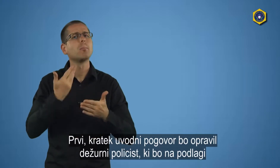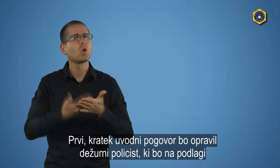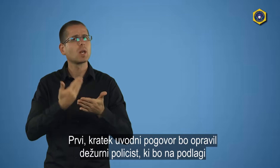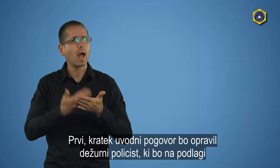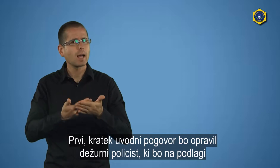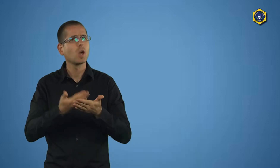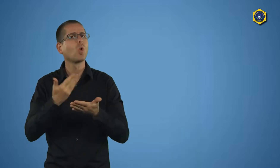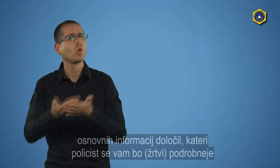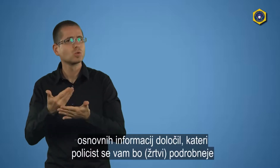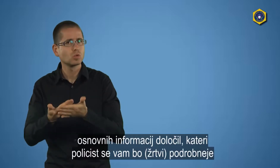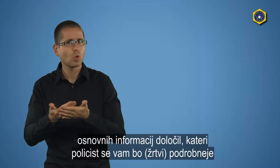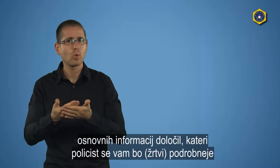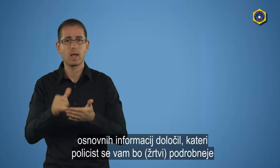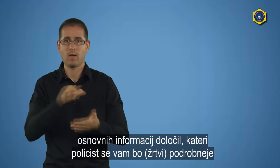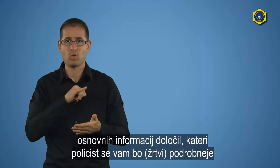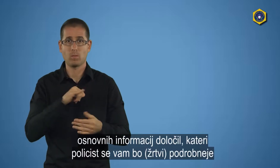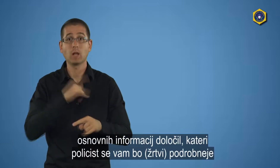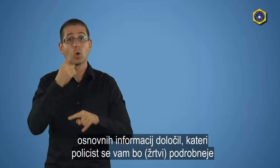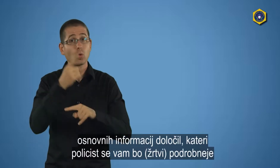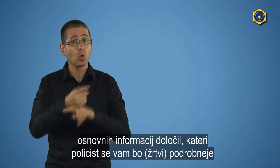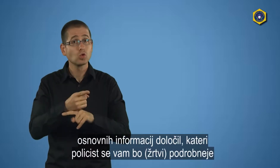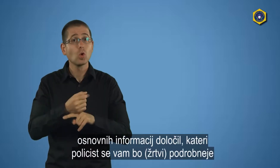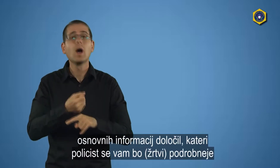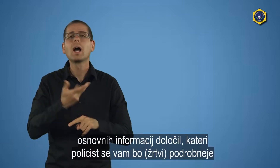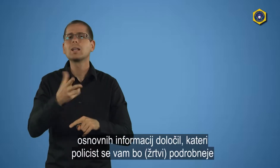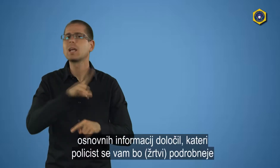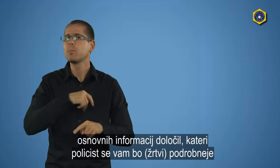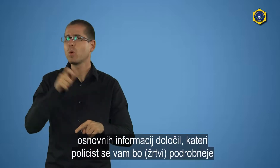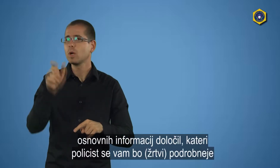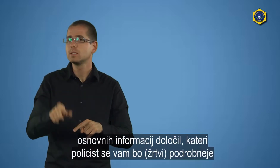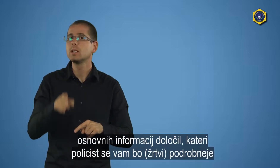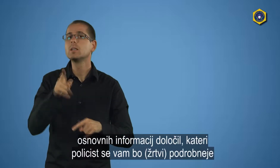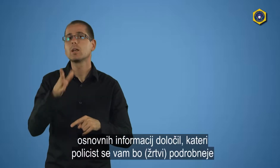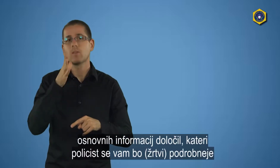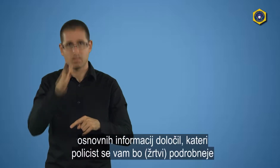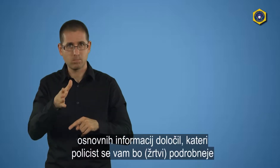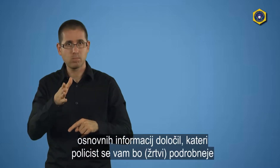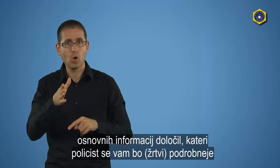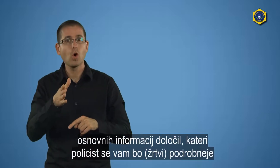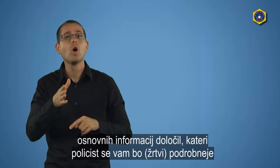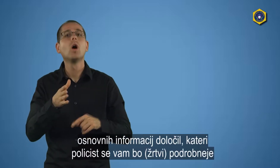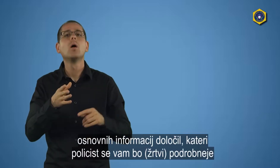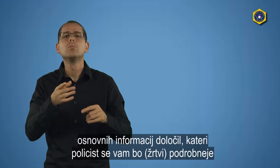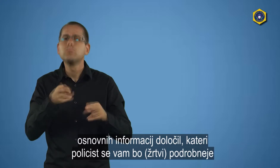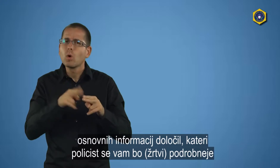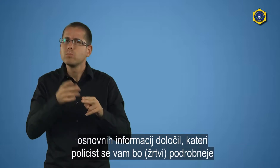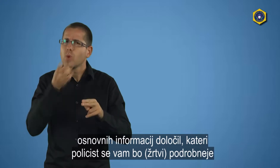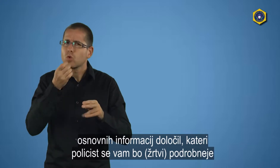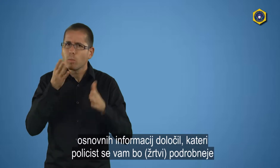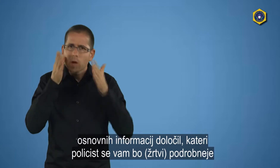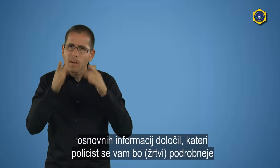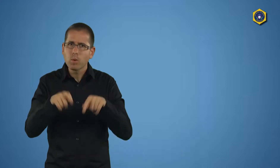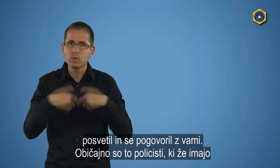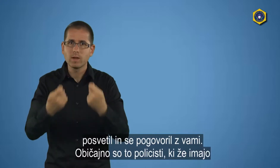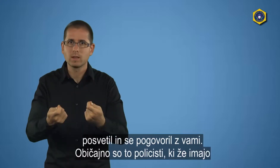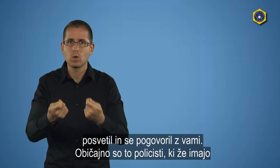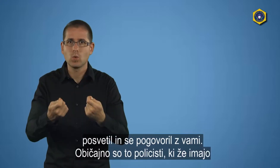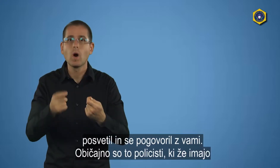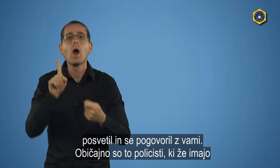na podlagi osnovnih informacij določil, kateri policist se vam bo, žrtvi, podrobneje posvetil in